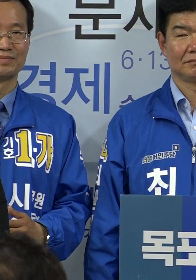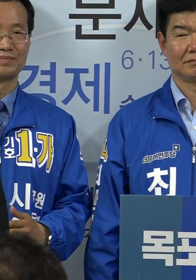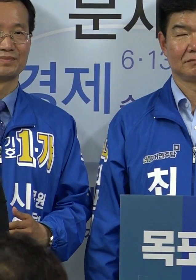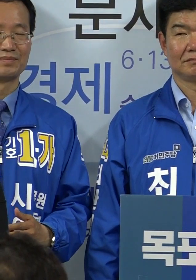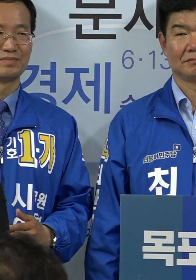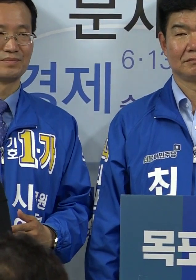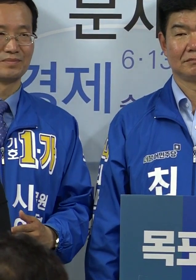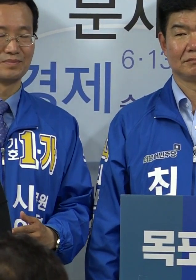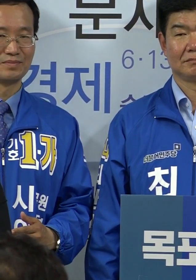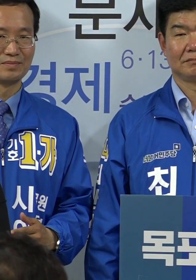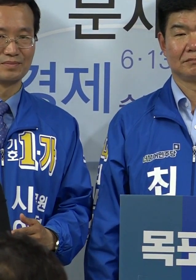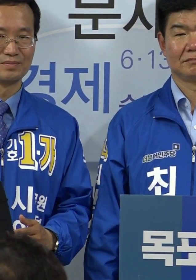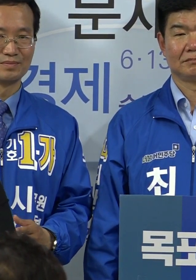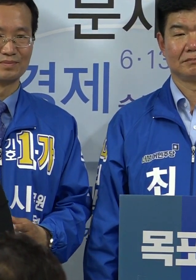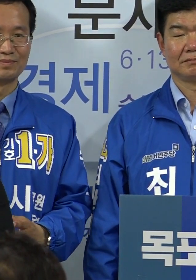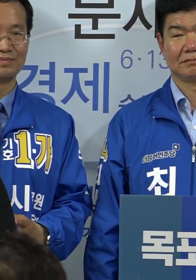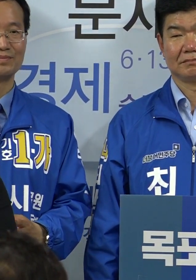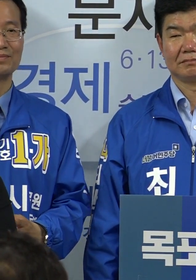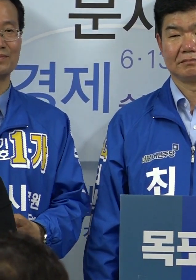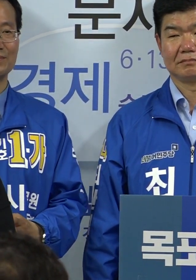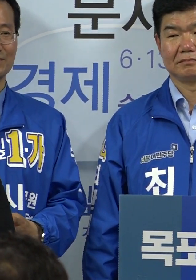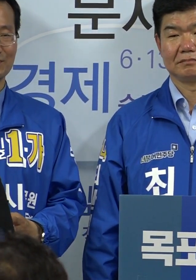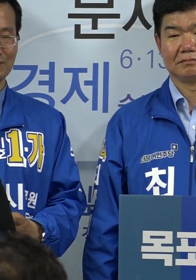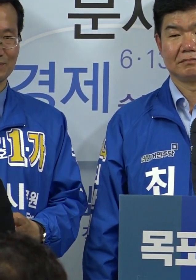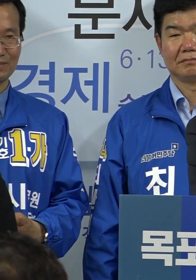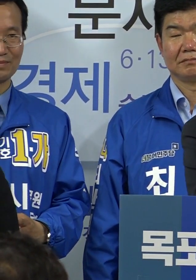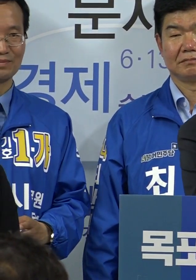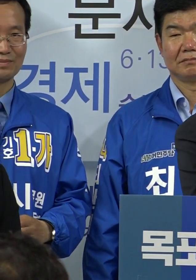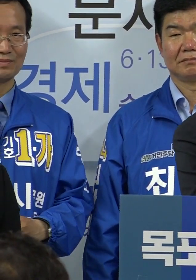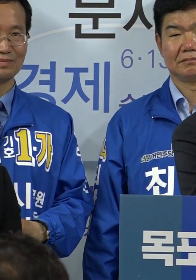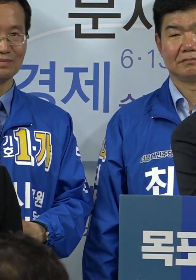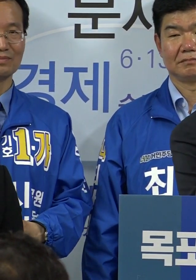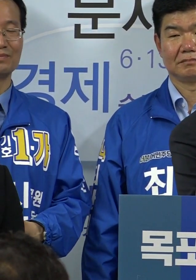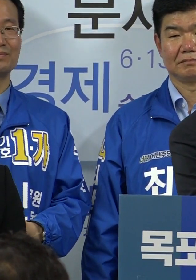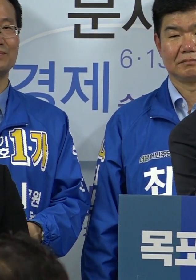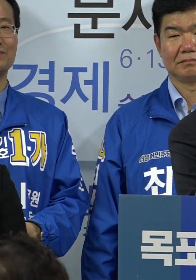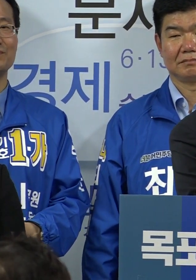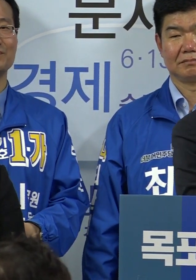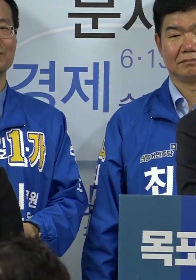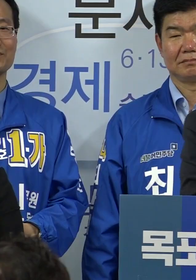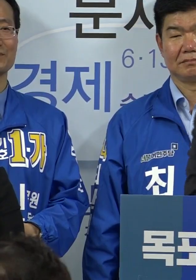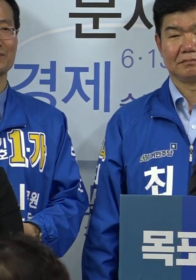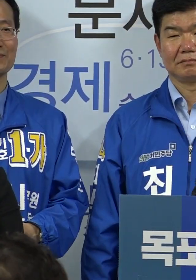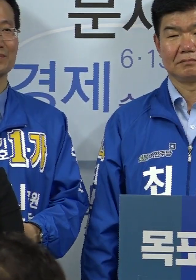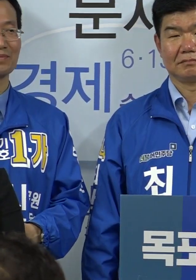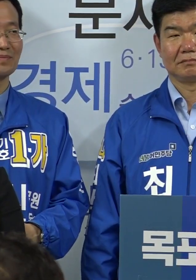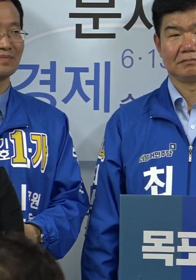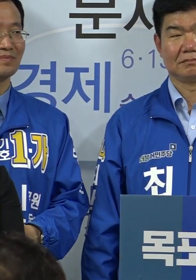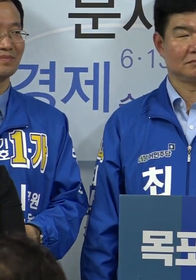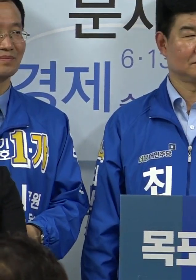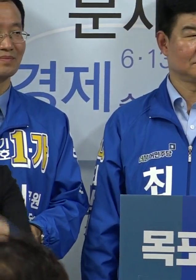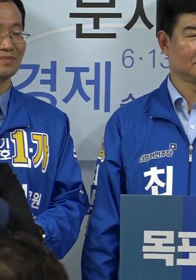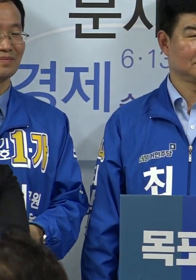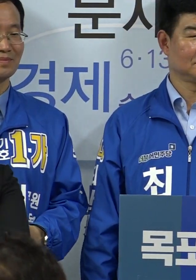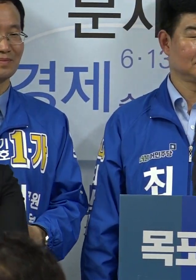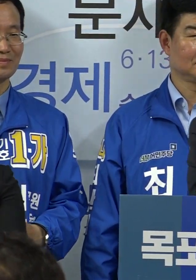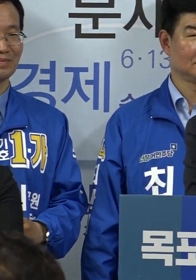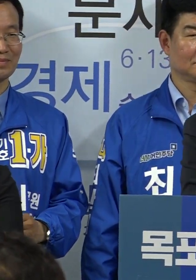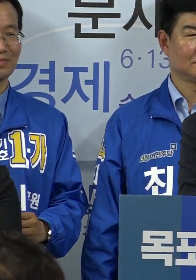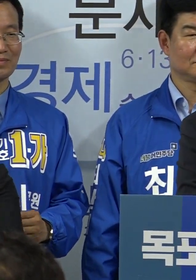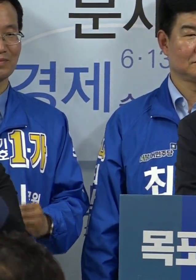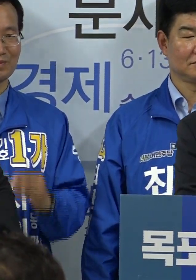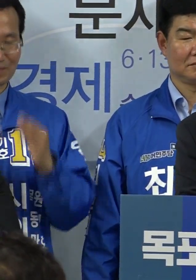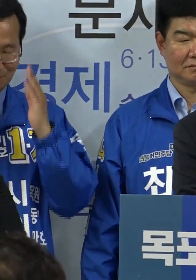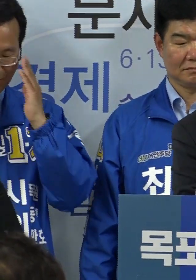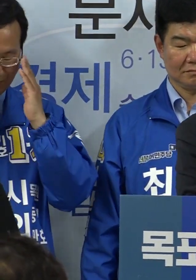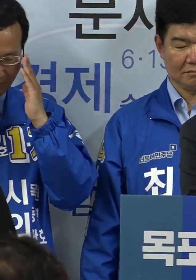떨어질 때 저 혼자 살아남았어요. 그래서 제가 불사조입니다. 제가 가서 손 꽉 잡아보면